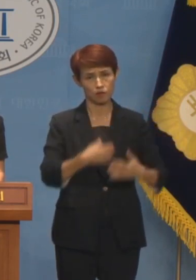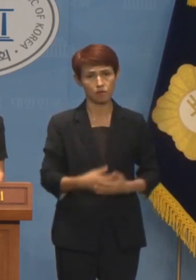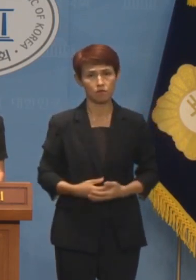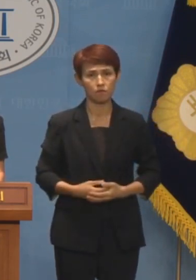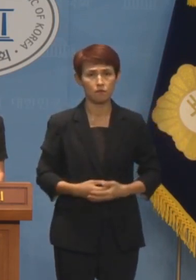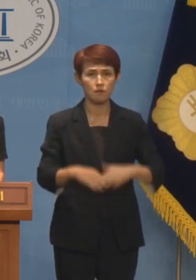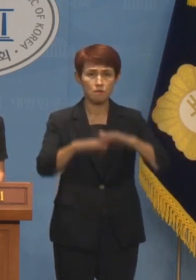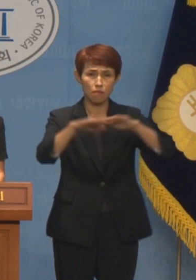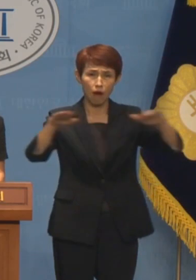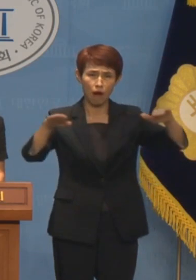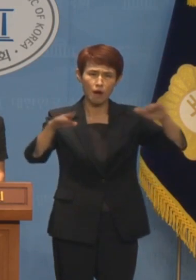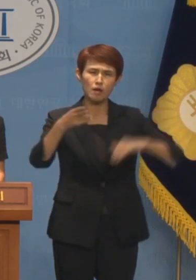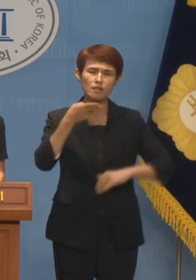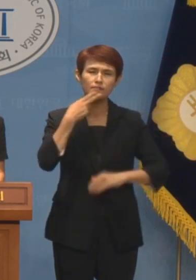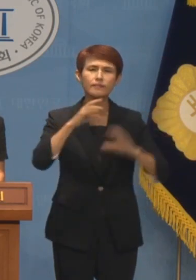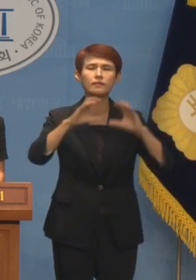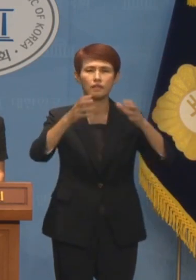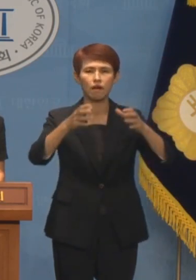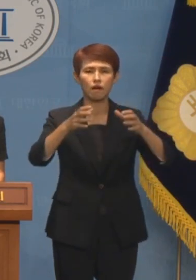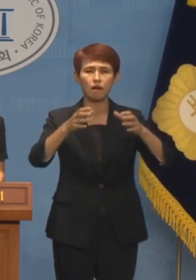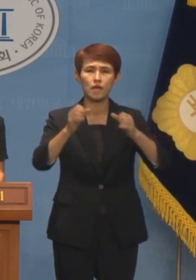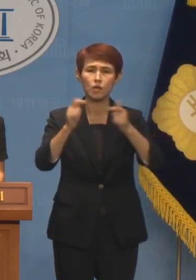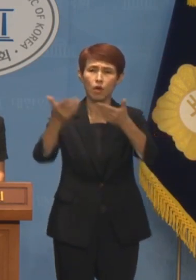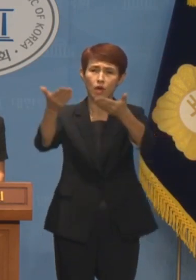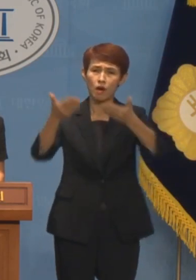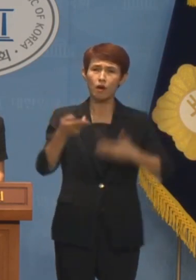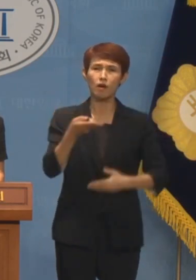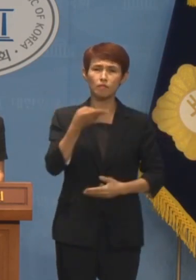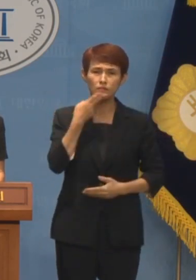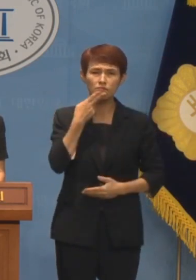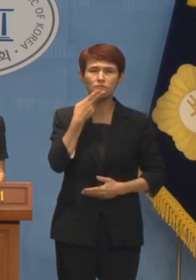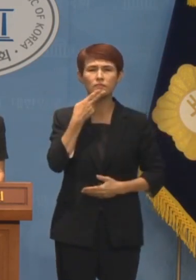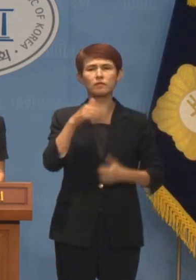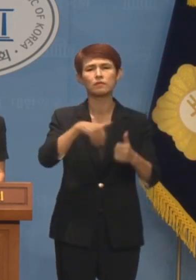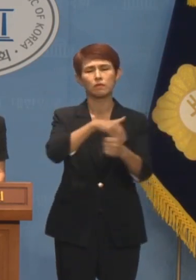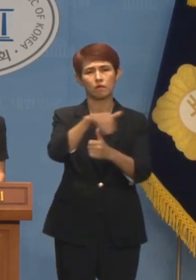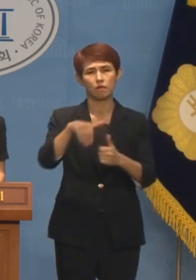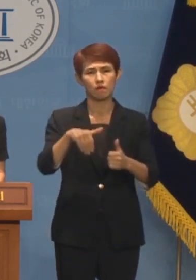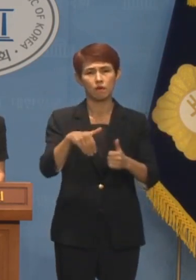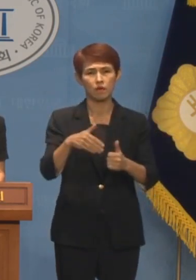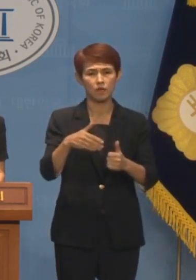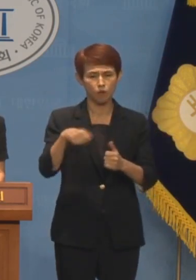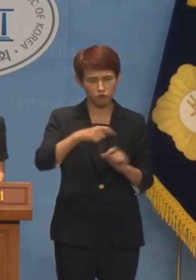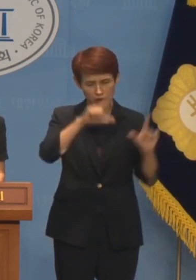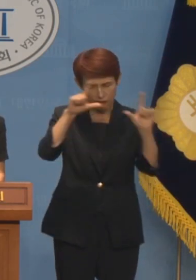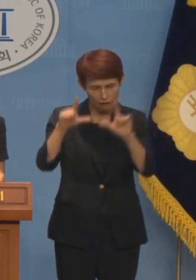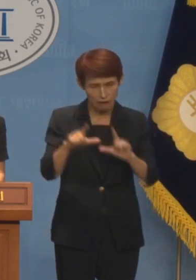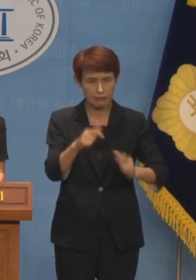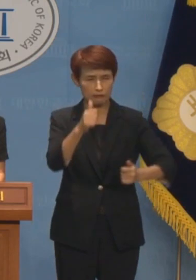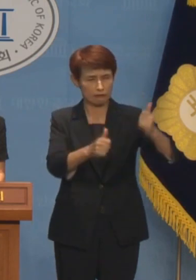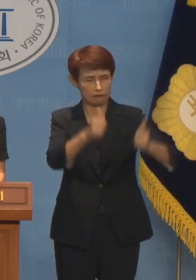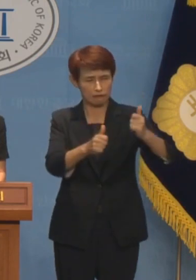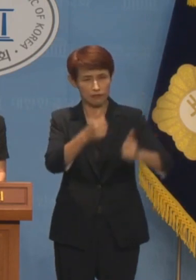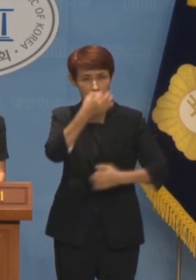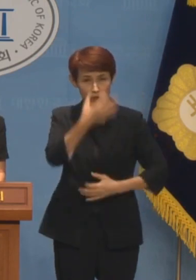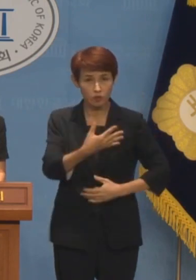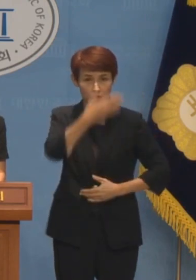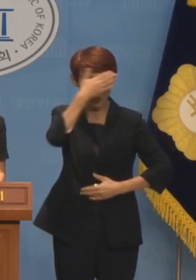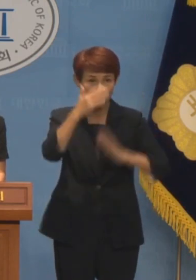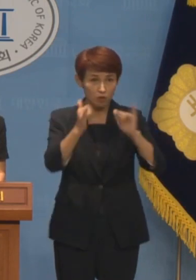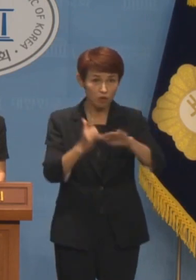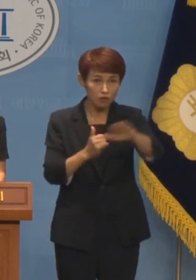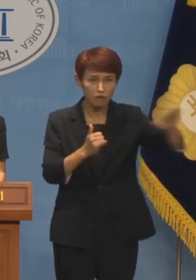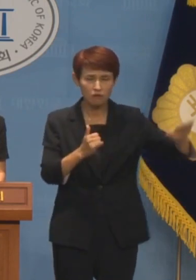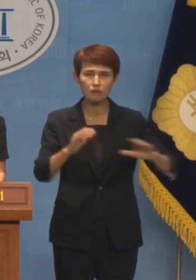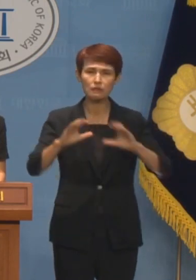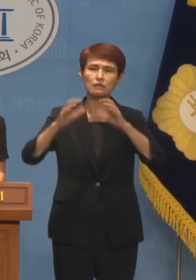불평등한 세상에서 공정한 기회조차 보장받기 어렵고 생존을 위한 경쟁에 치이는 청년들은 불행한